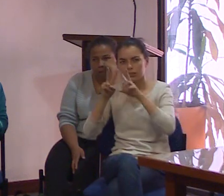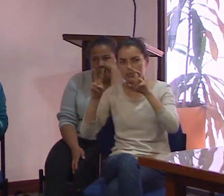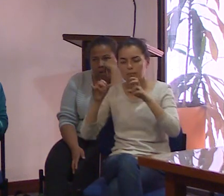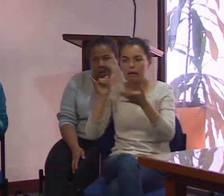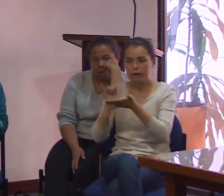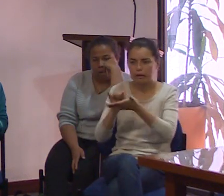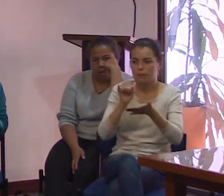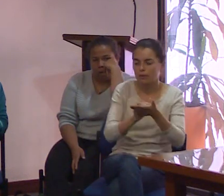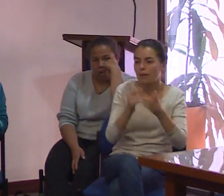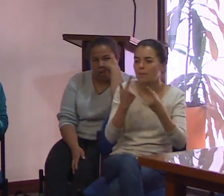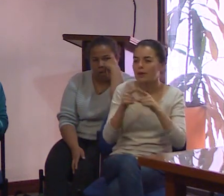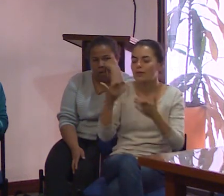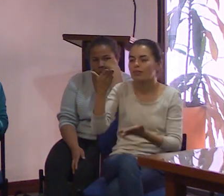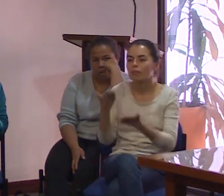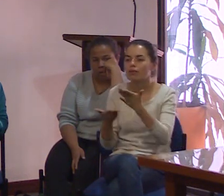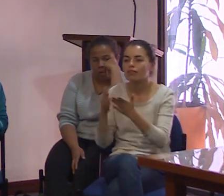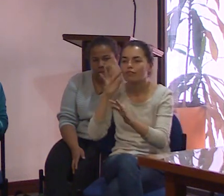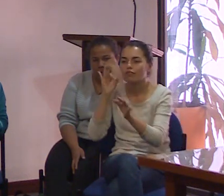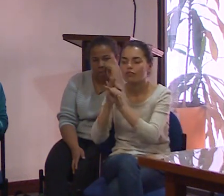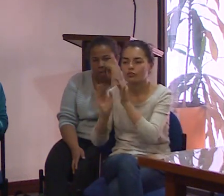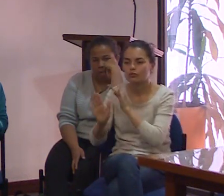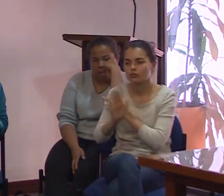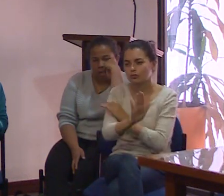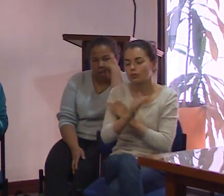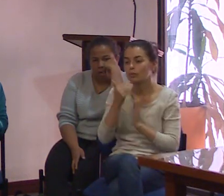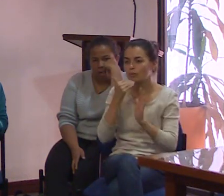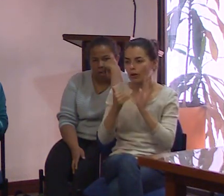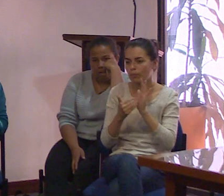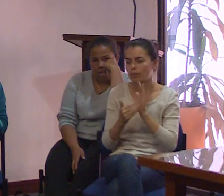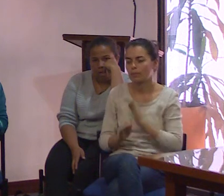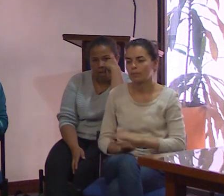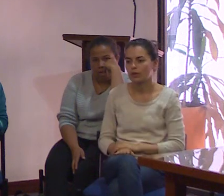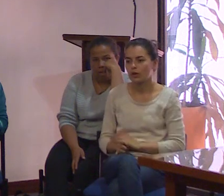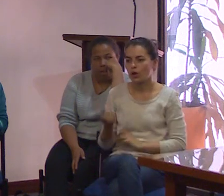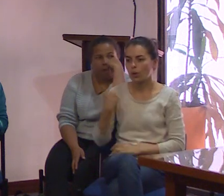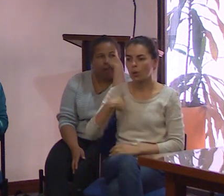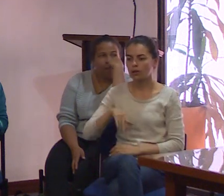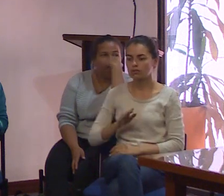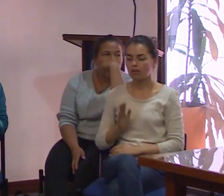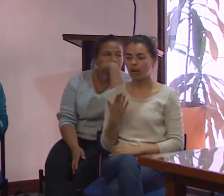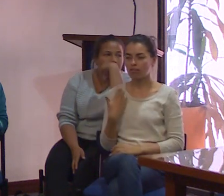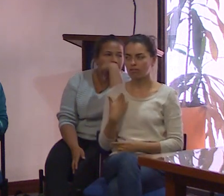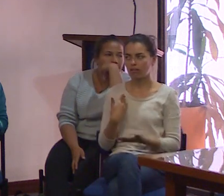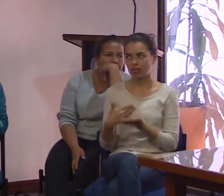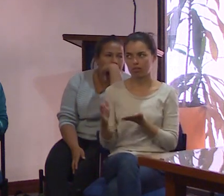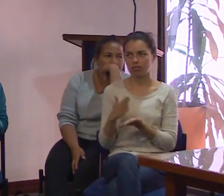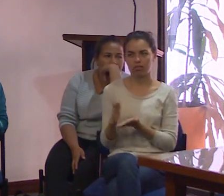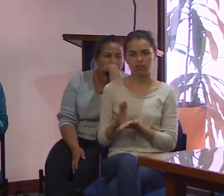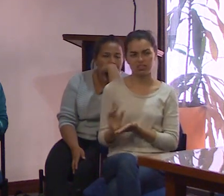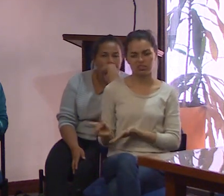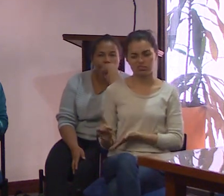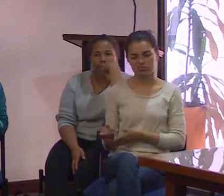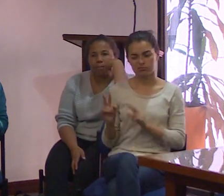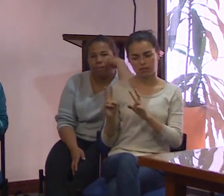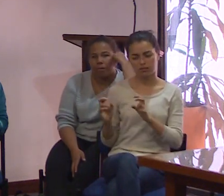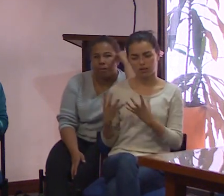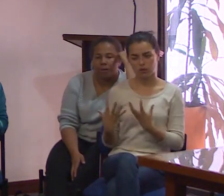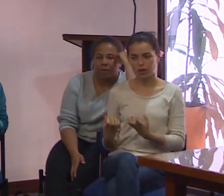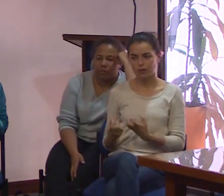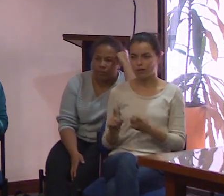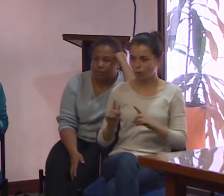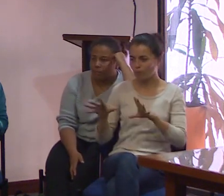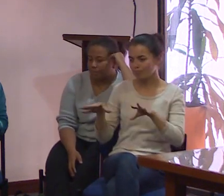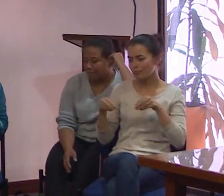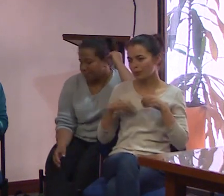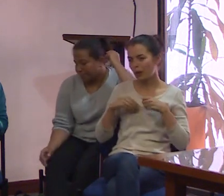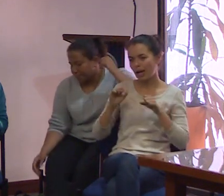que es la seguridad alimentaria. Entonces, digamos que no es que estemos sacando el cuerpo a la discusión, no. Aceptamos